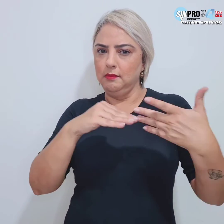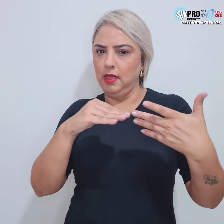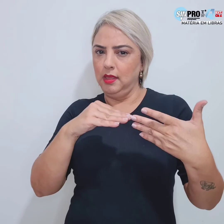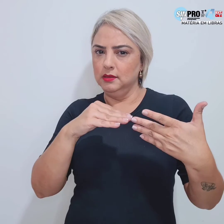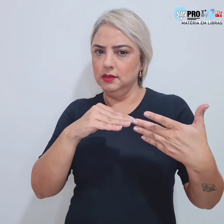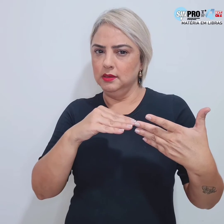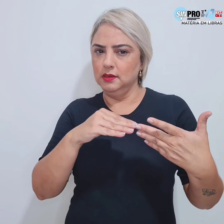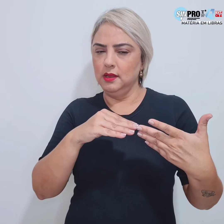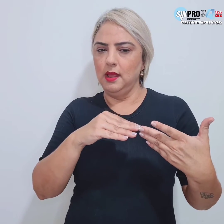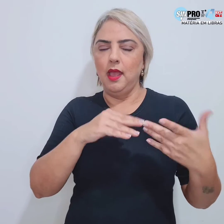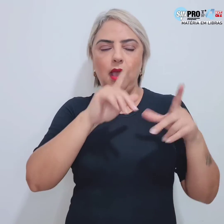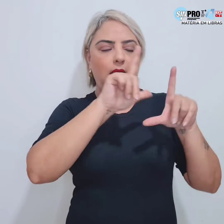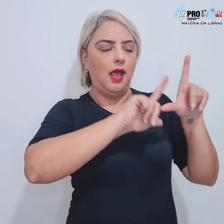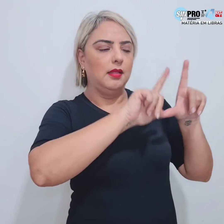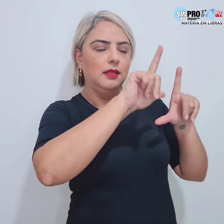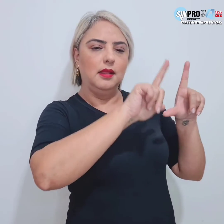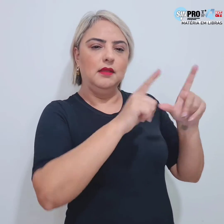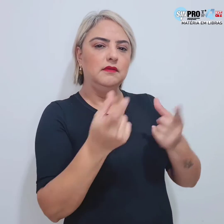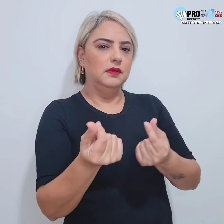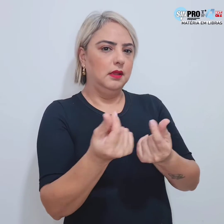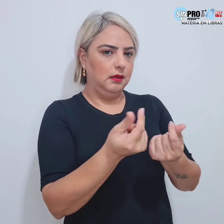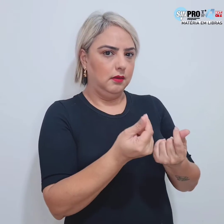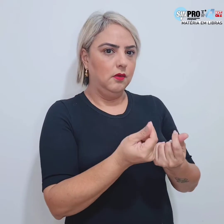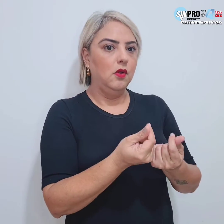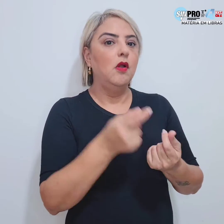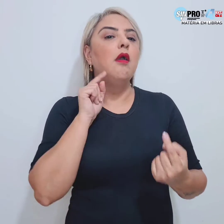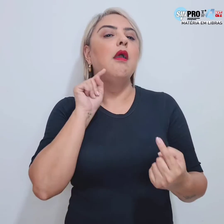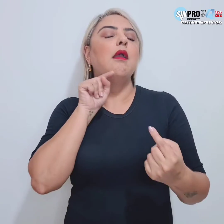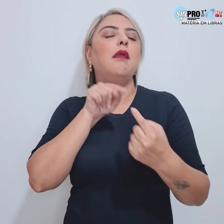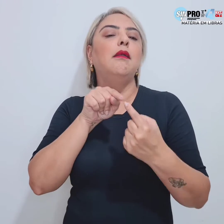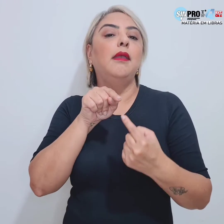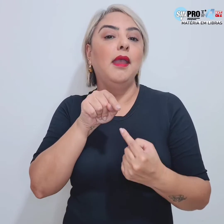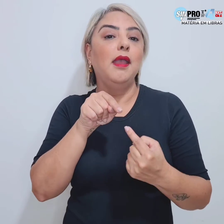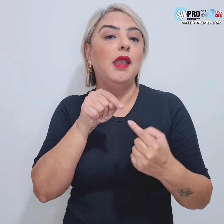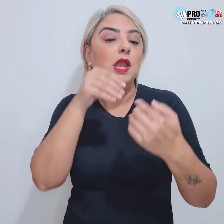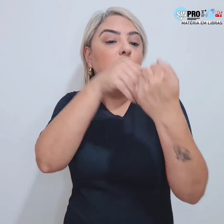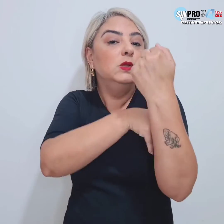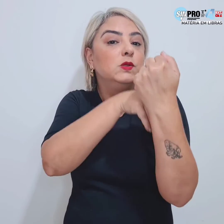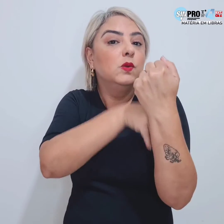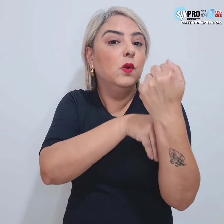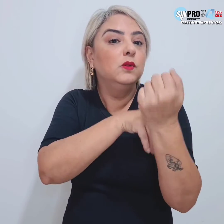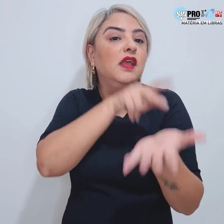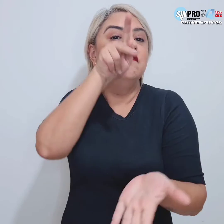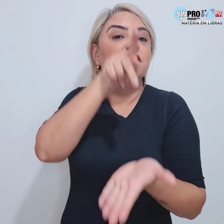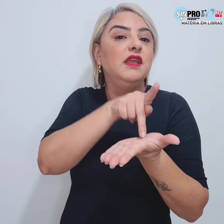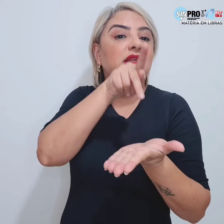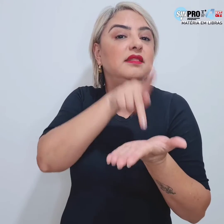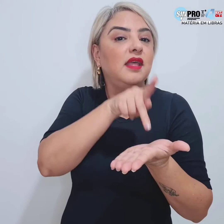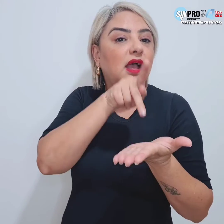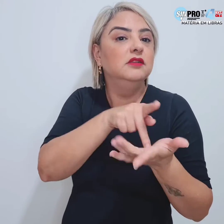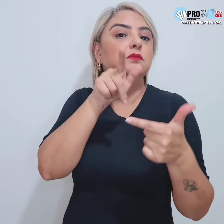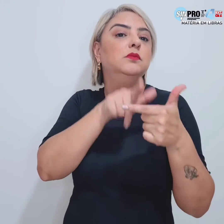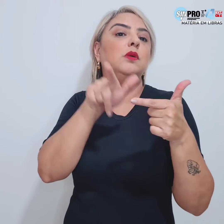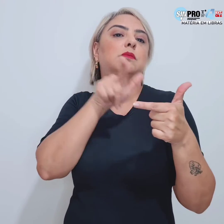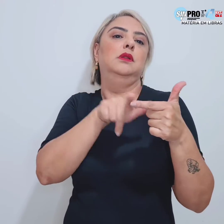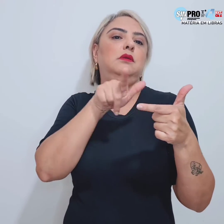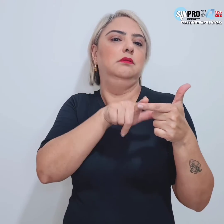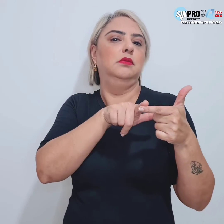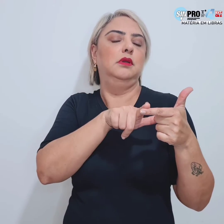a mídia comercial busca omitir os reais motivos dessa crise e, de certa